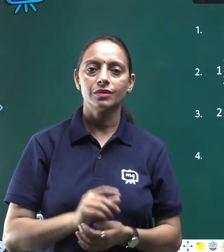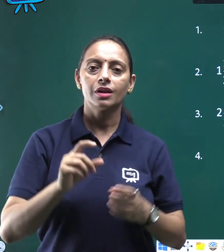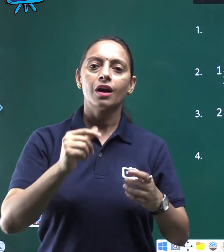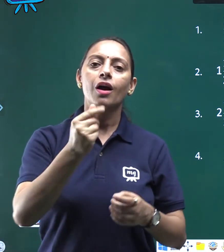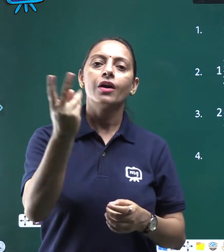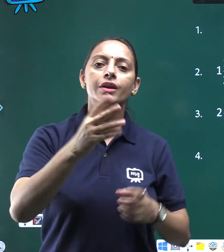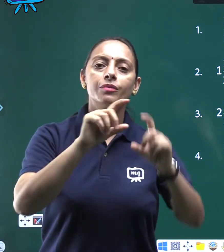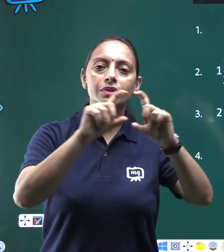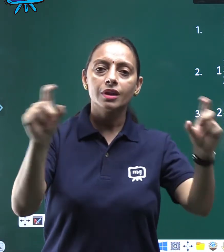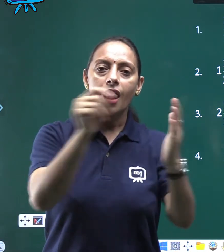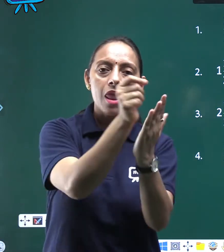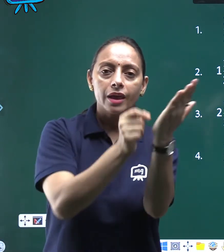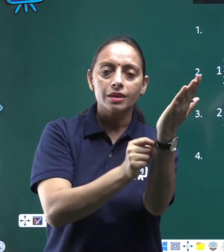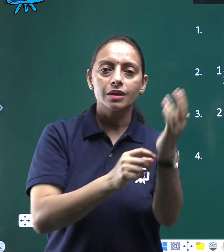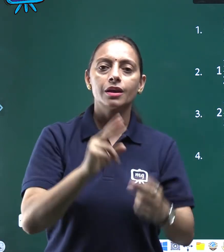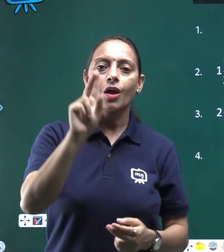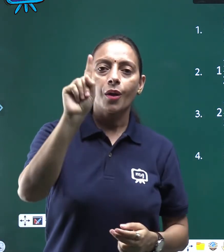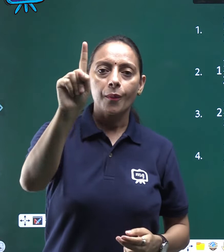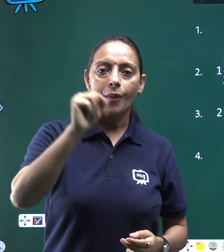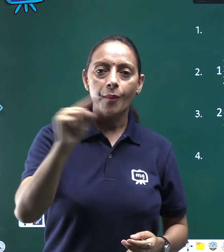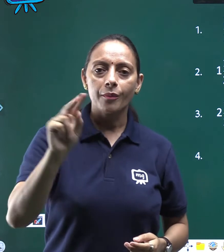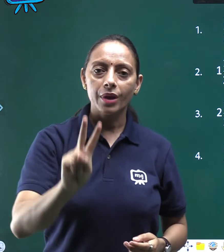निम्नलिखित भिन्न को